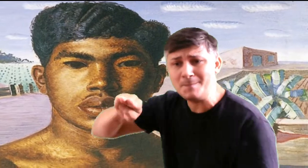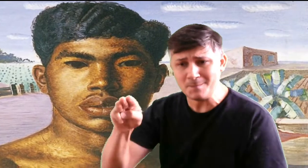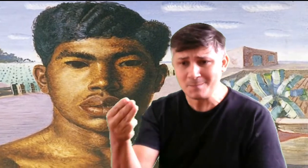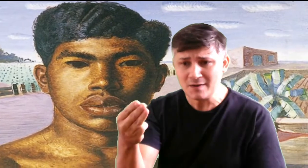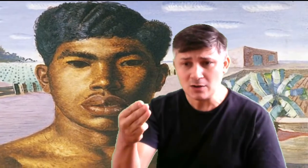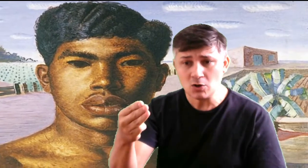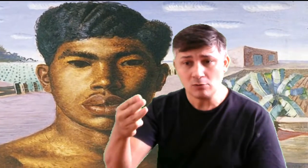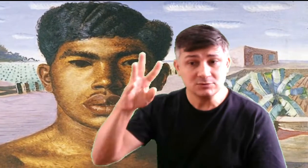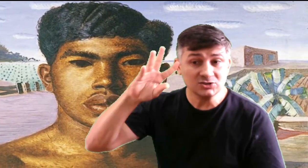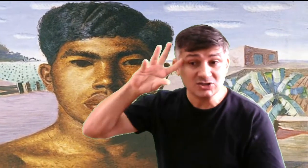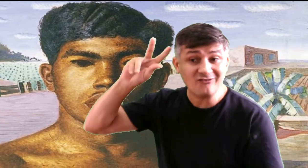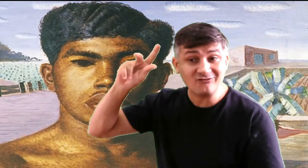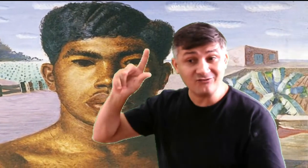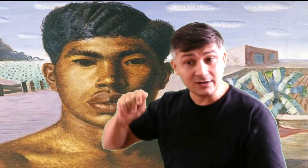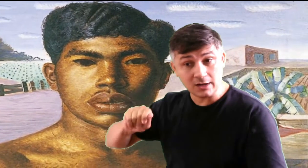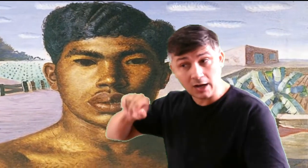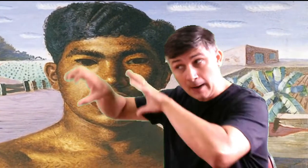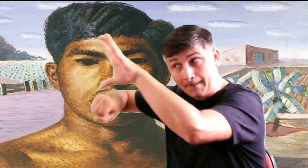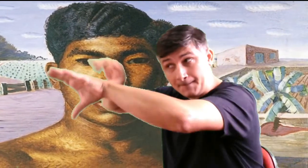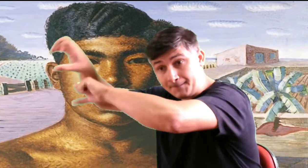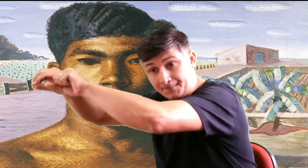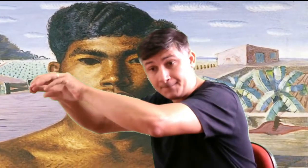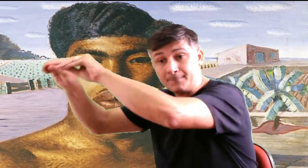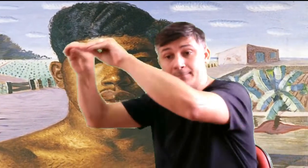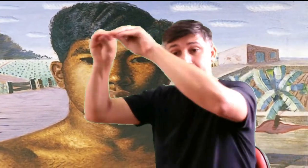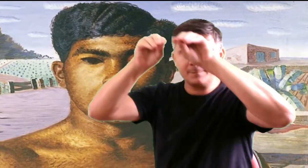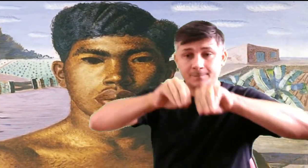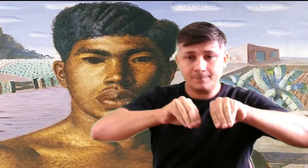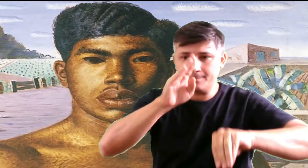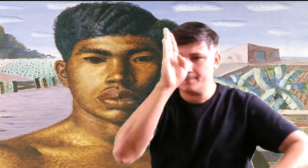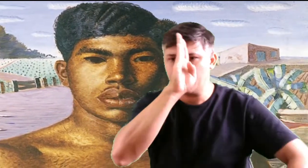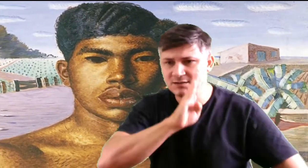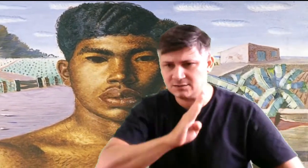nossa terra. Com o trabalho e a convivência com